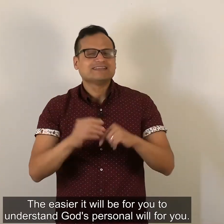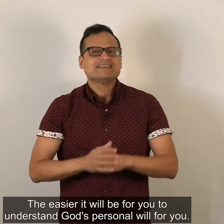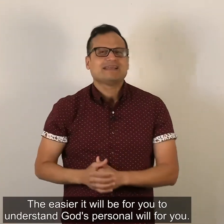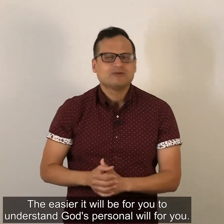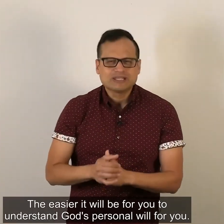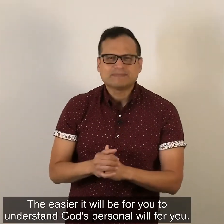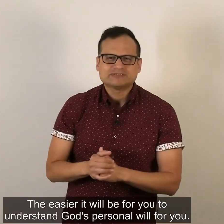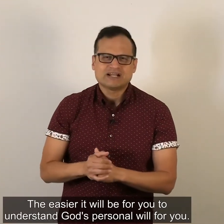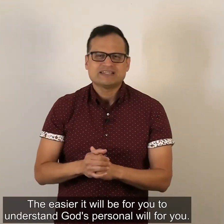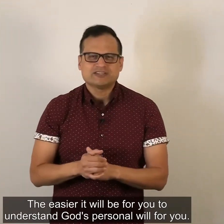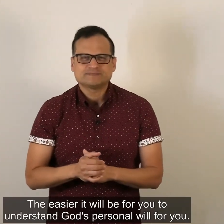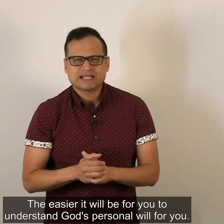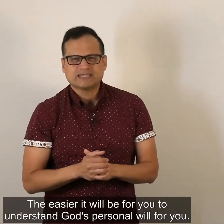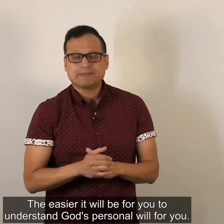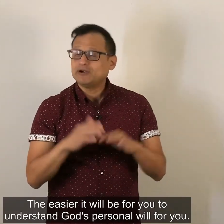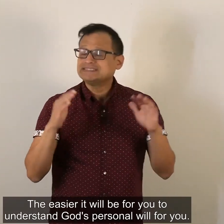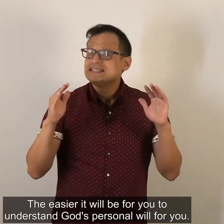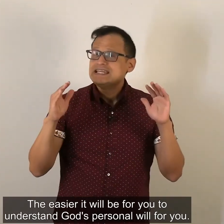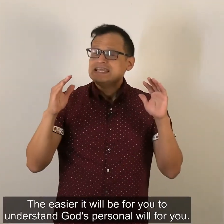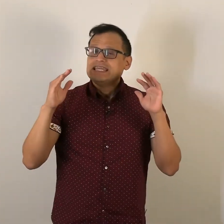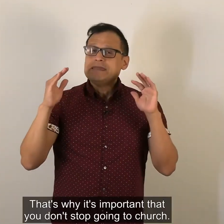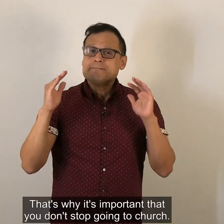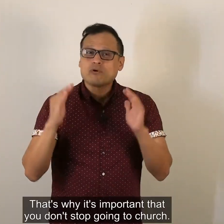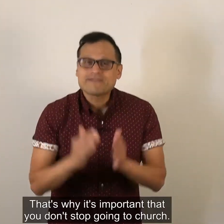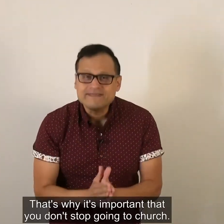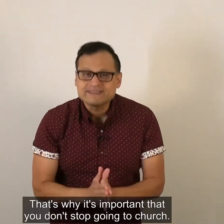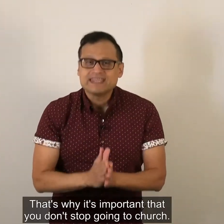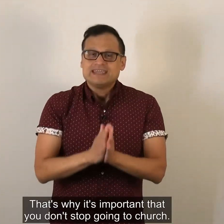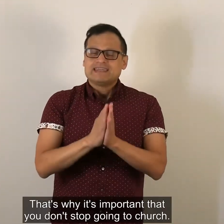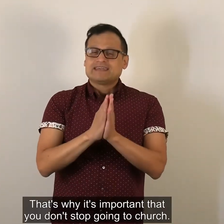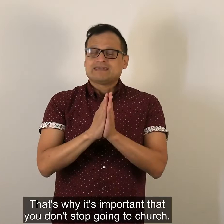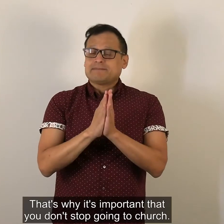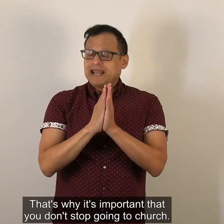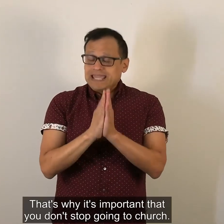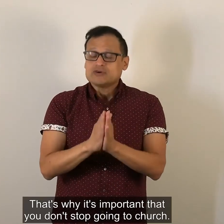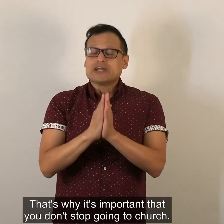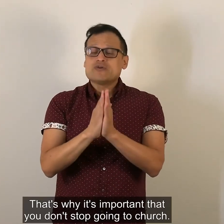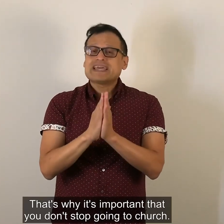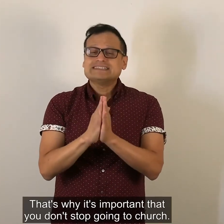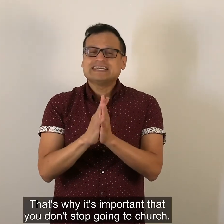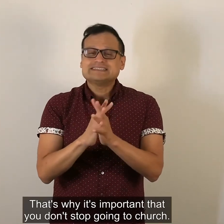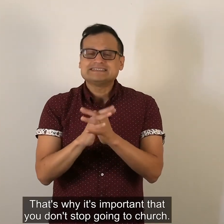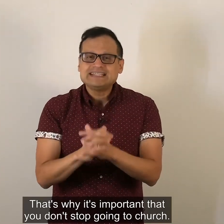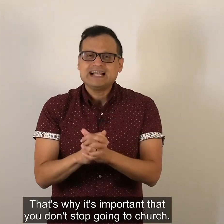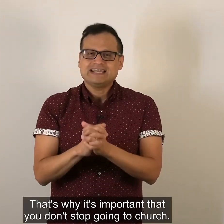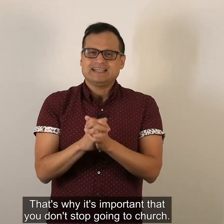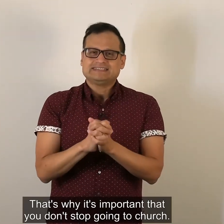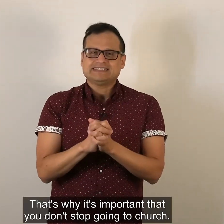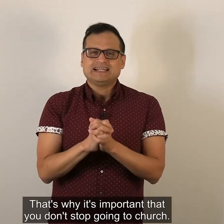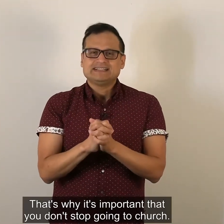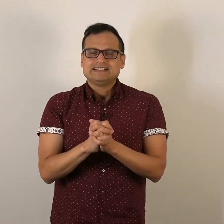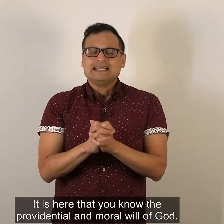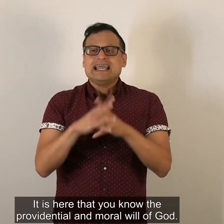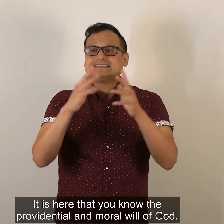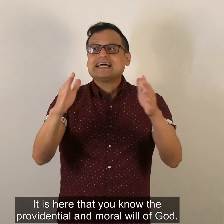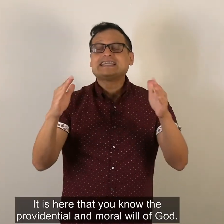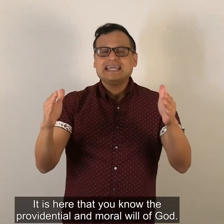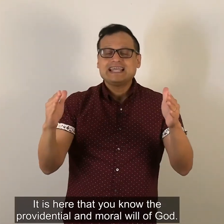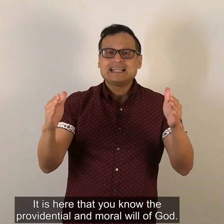la voluntad personal de Dios para ti. Pero es importante para ello que no dejes de asistir a la iglesia. Es aquí en la iglesia